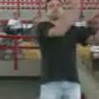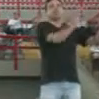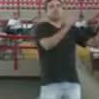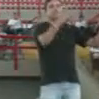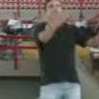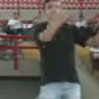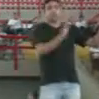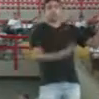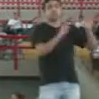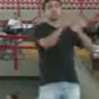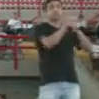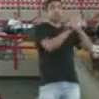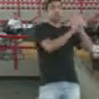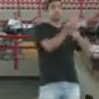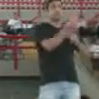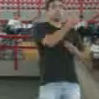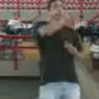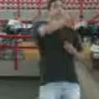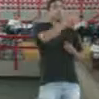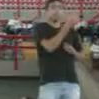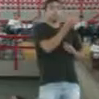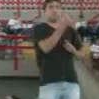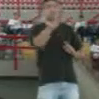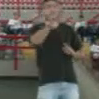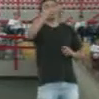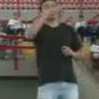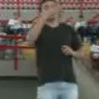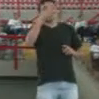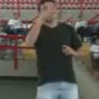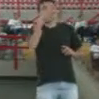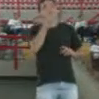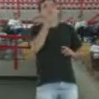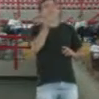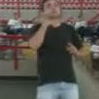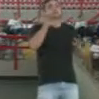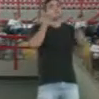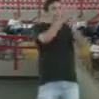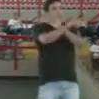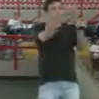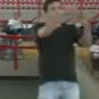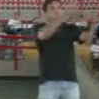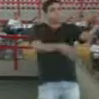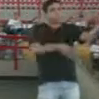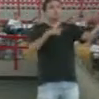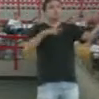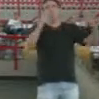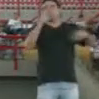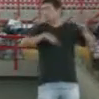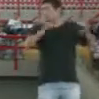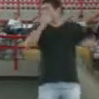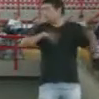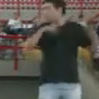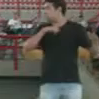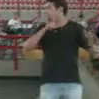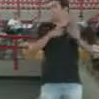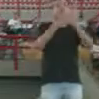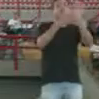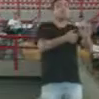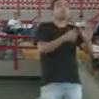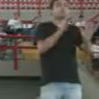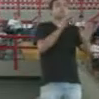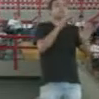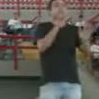da década de 20 e da década de 30. Quem foi? Cai na sua prova. De vez em quando aparece lá.